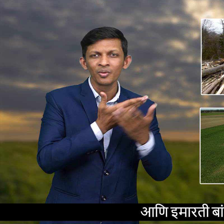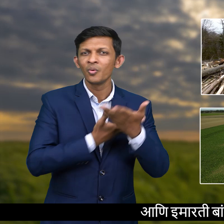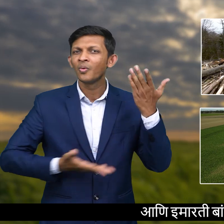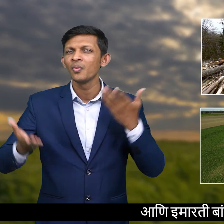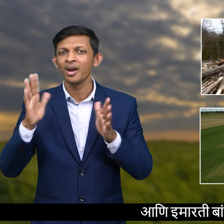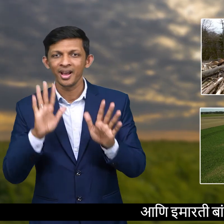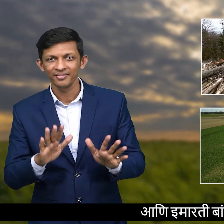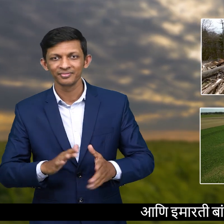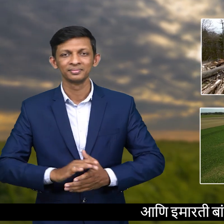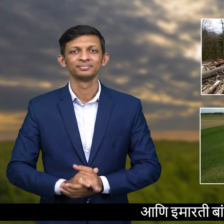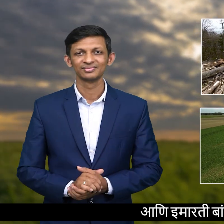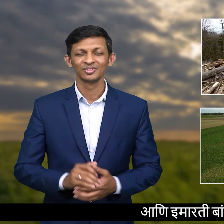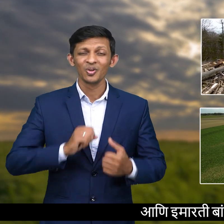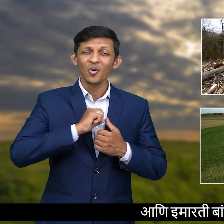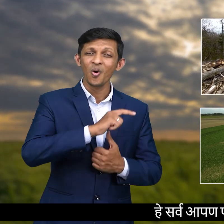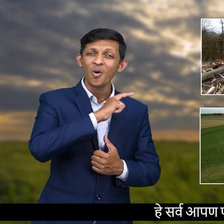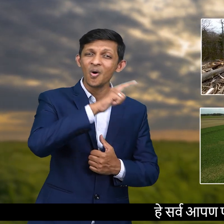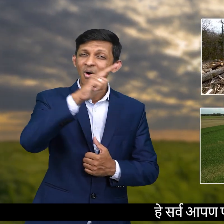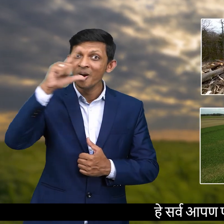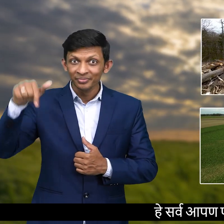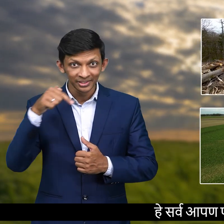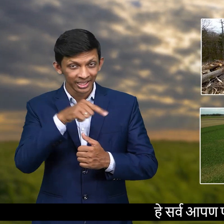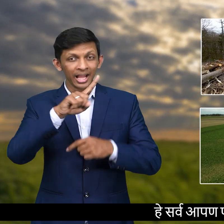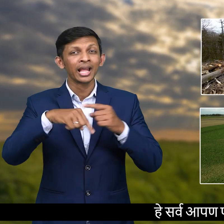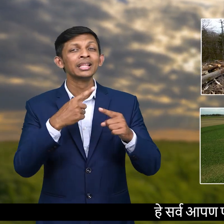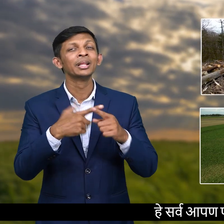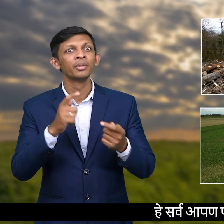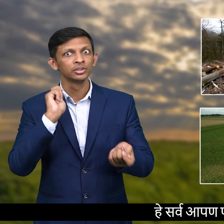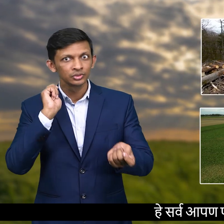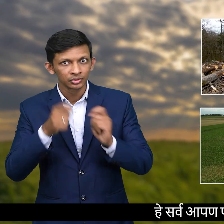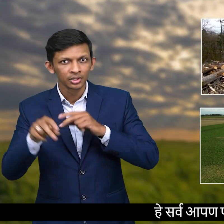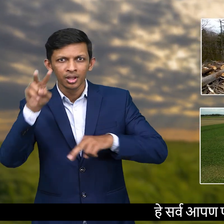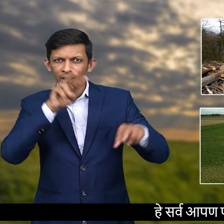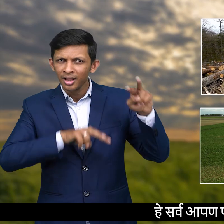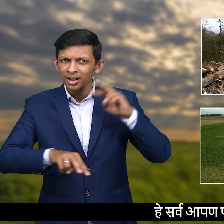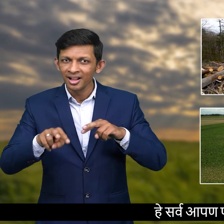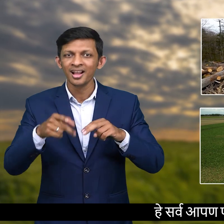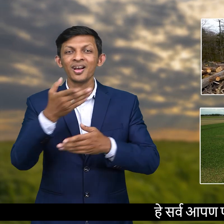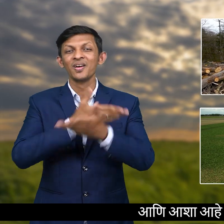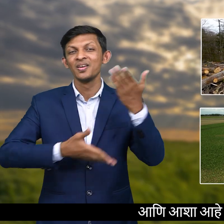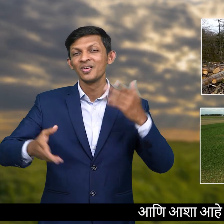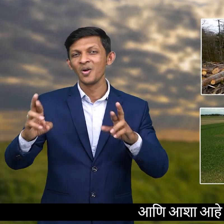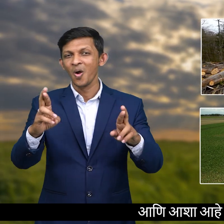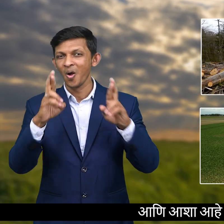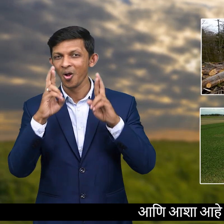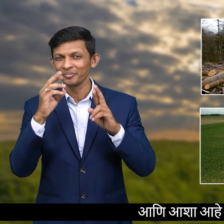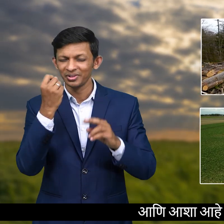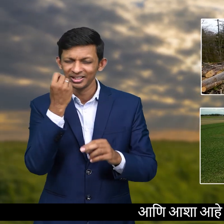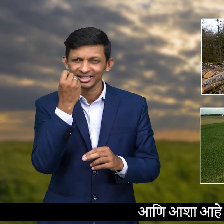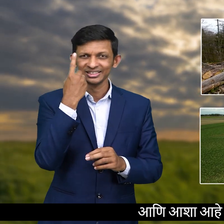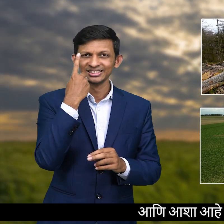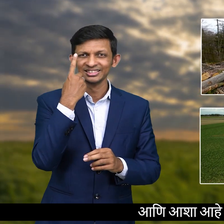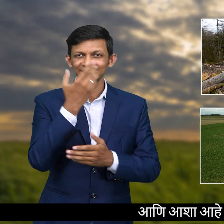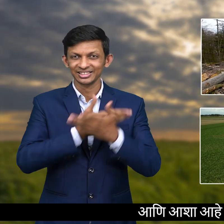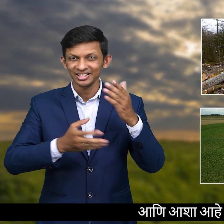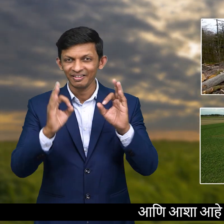यासारखे स्वतःहून घडत नाहीत. हे सर्व आपण पाहत असलेल्या बदलांबद्दल आहे आणि आशा आहे